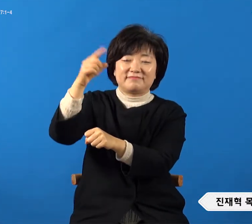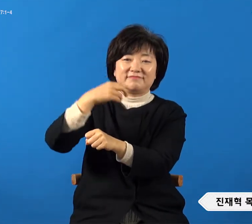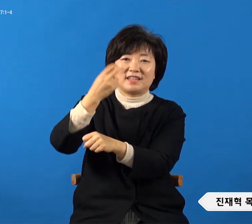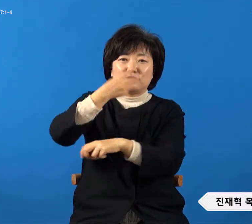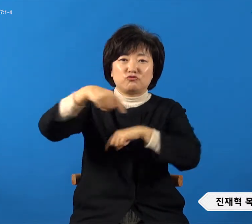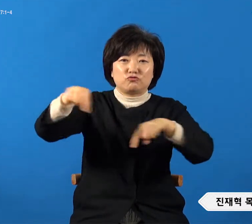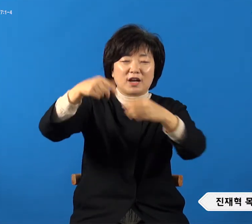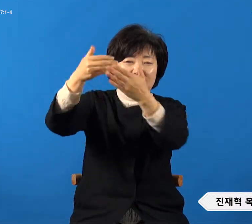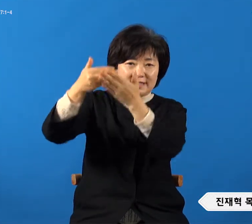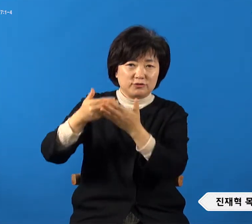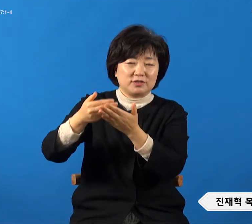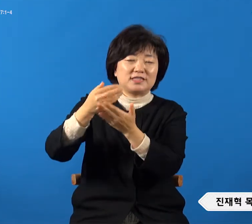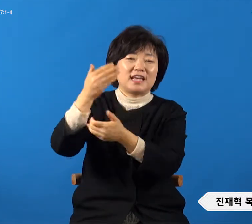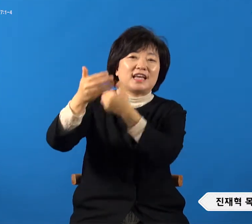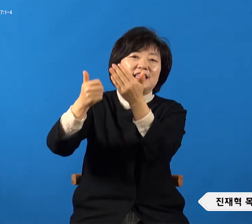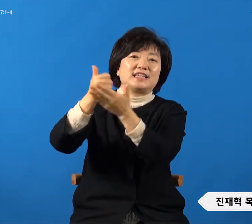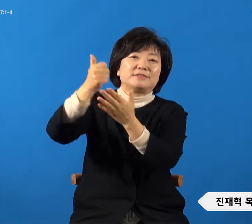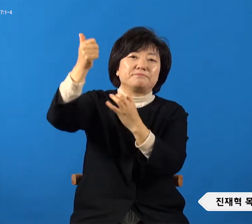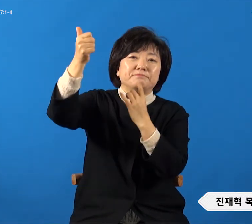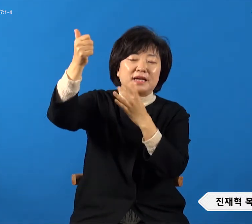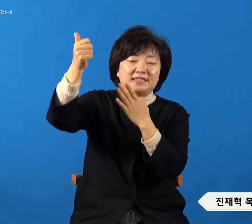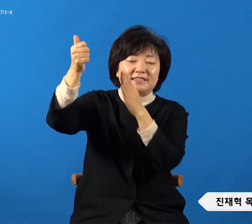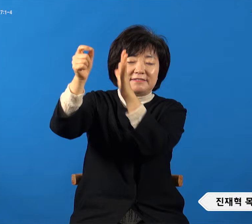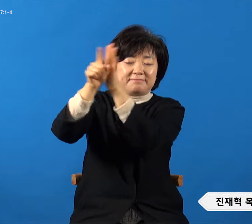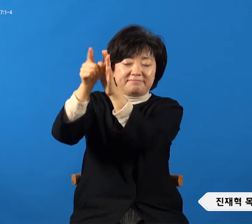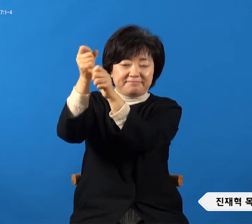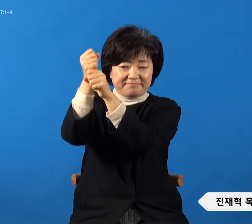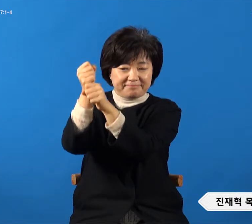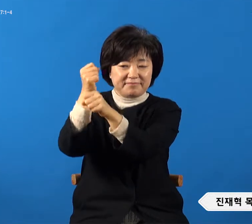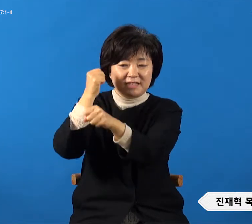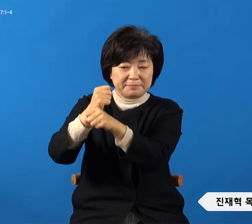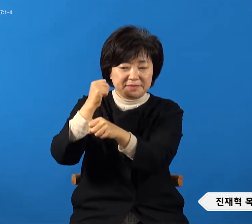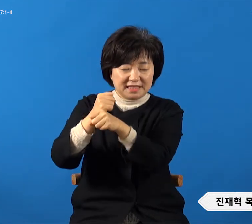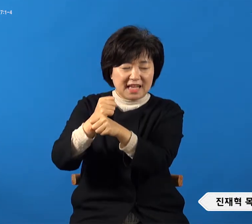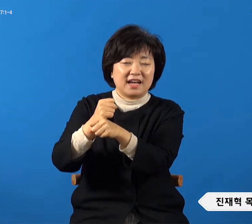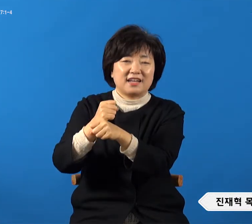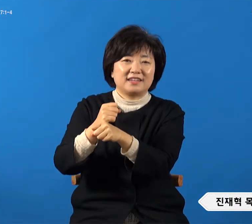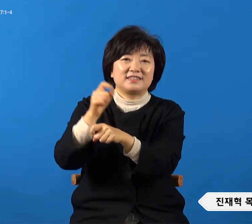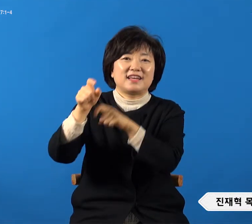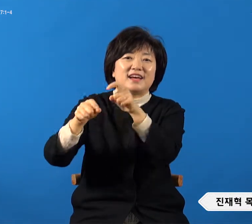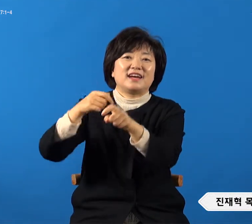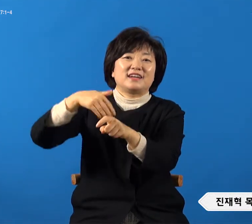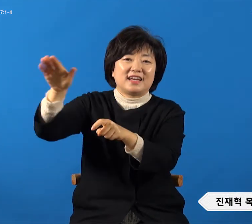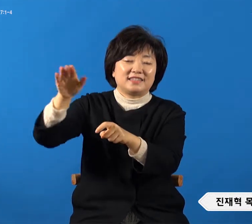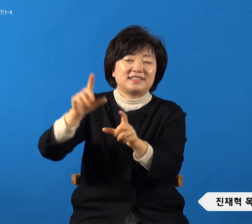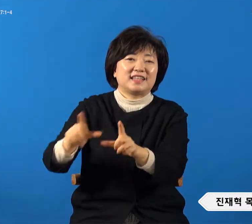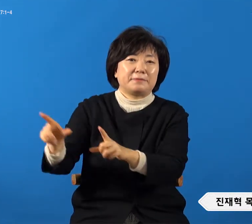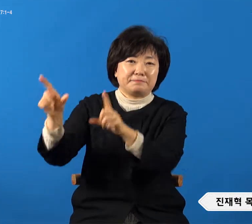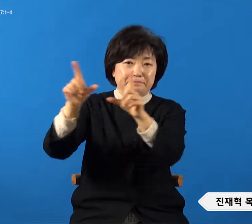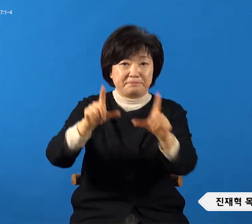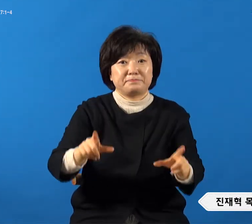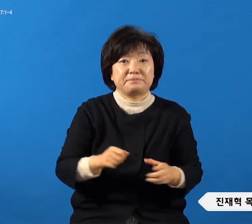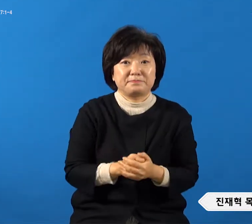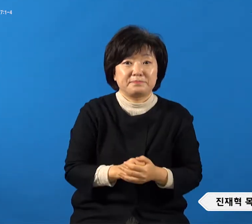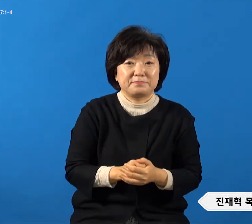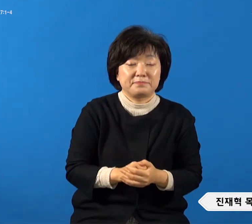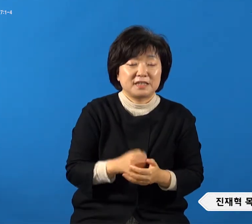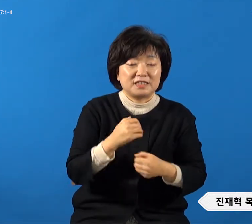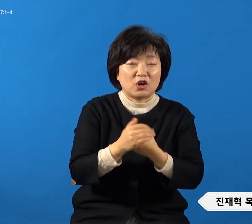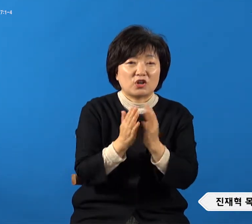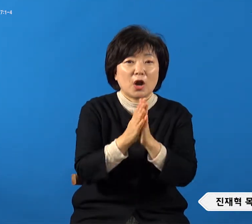되시는 하나님 그분만이 우리가 의지할 분이라는 고독 앞에 나오는 삶, 바로 이것이